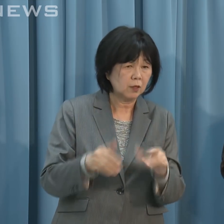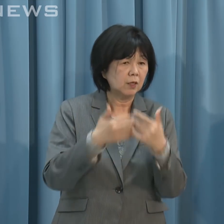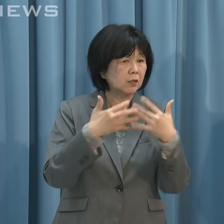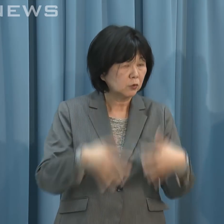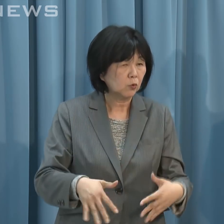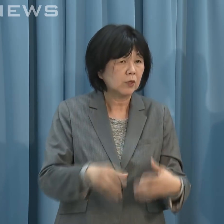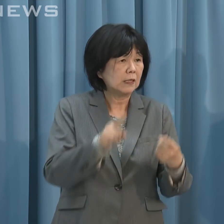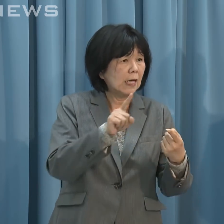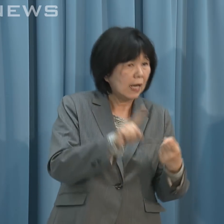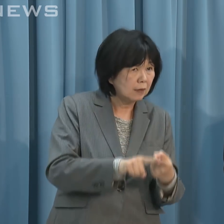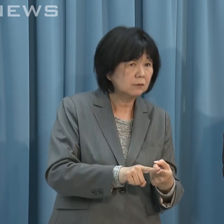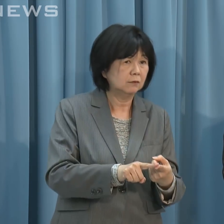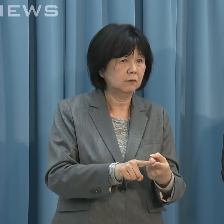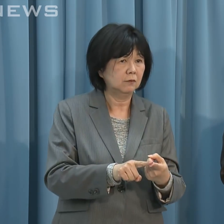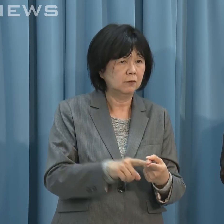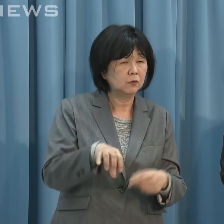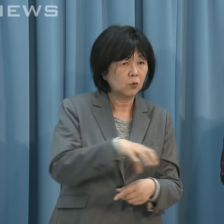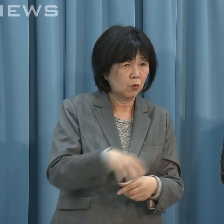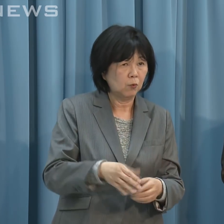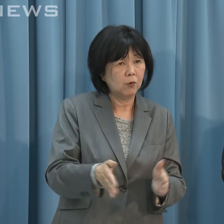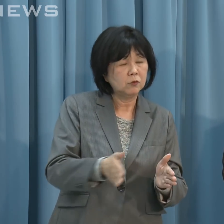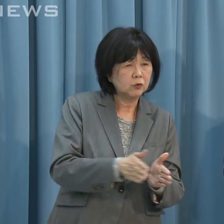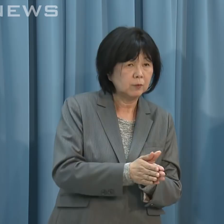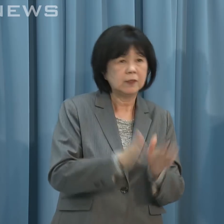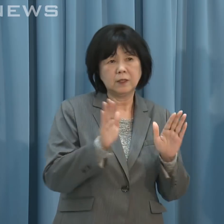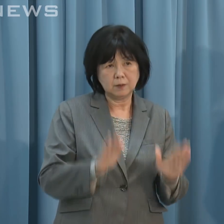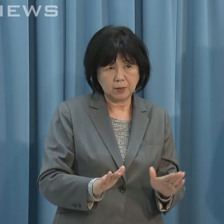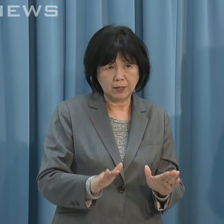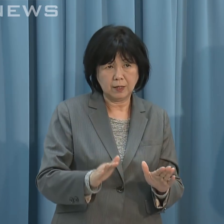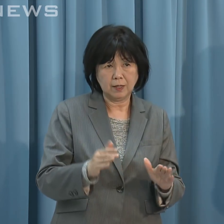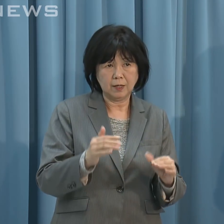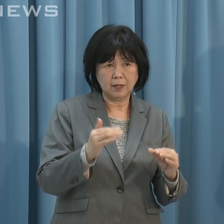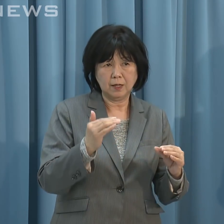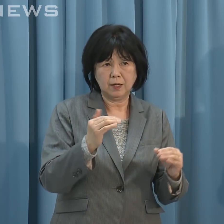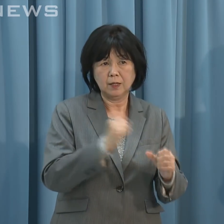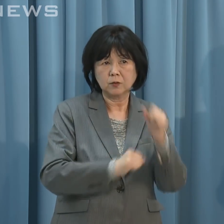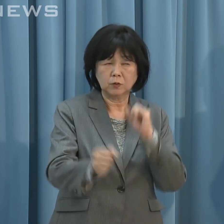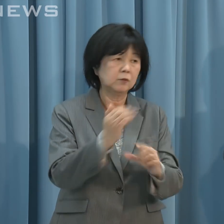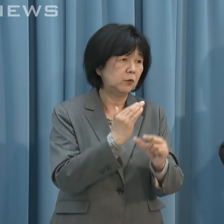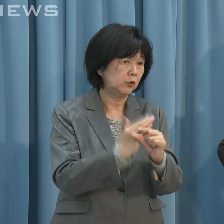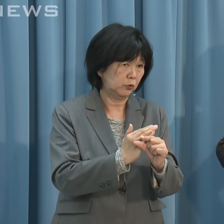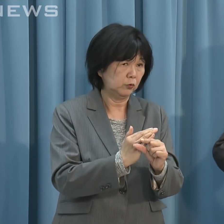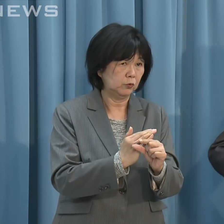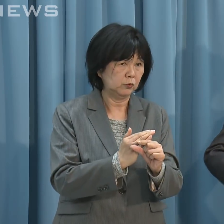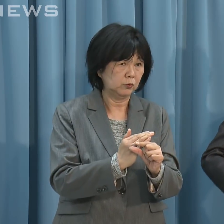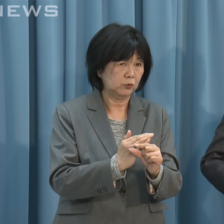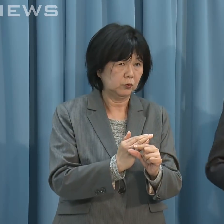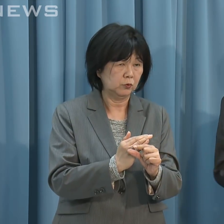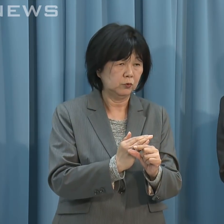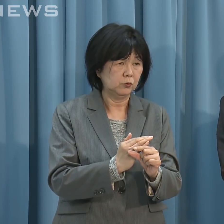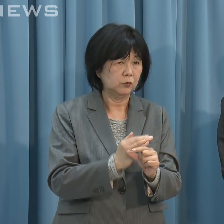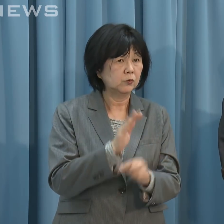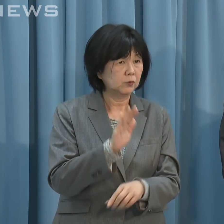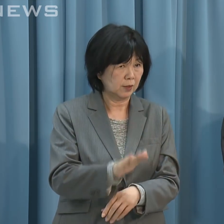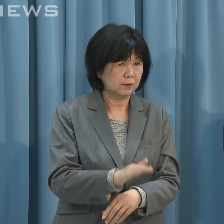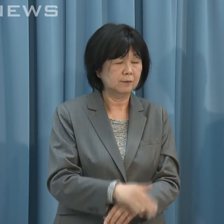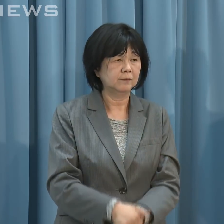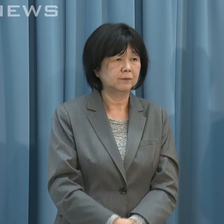の整備も含めて合わせてやっているところですから、整え次第やっていくということであります。